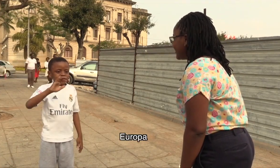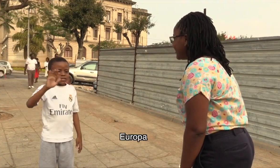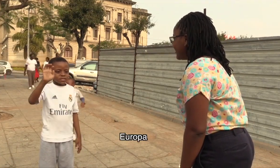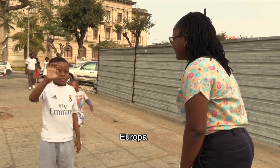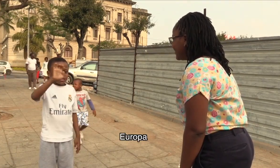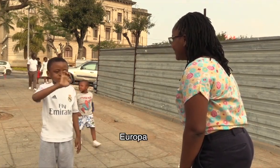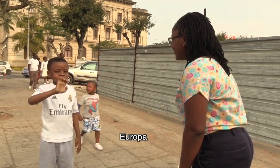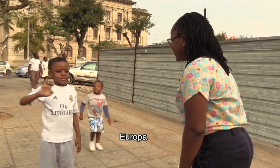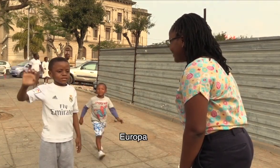Europa,